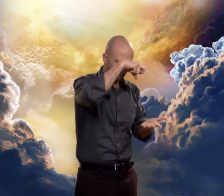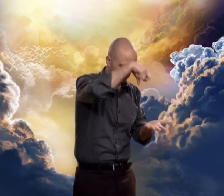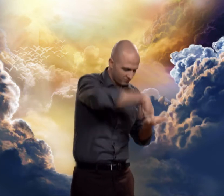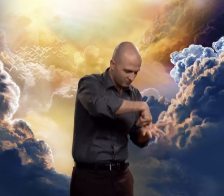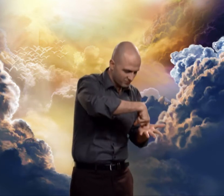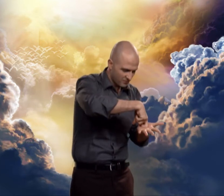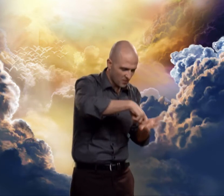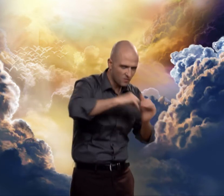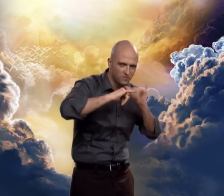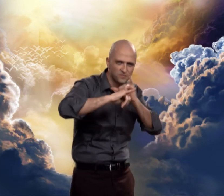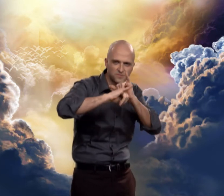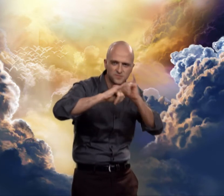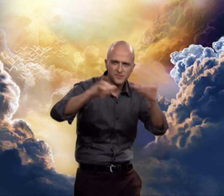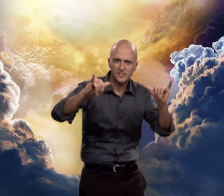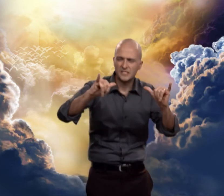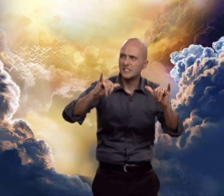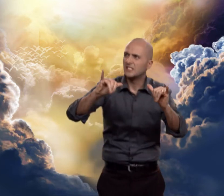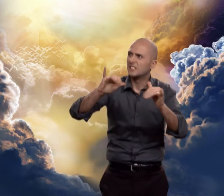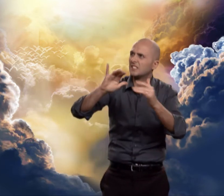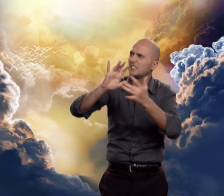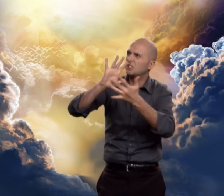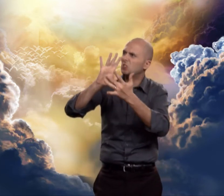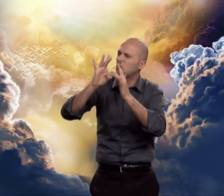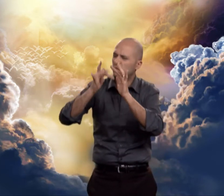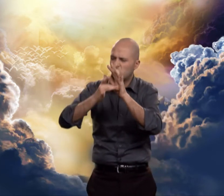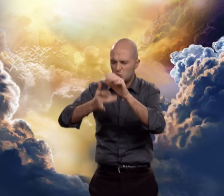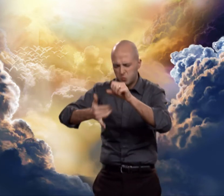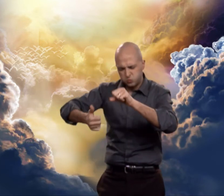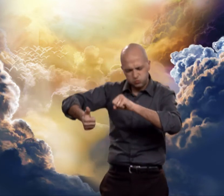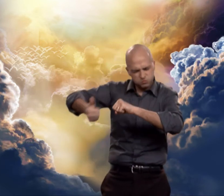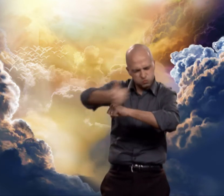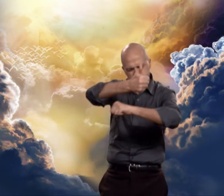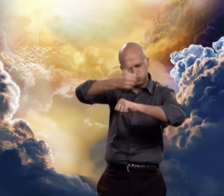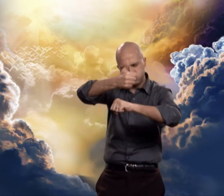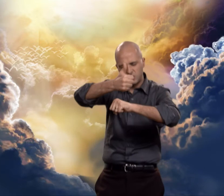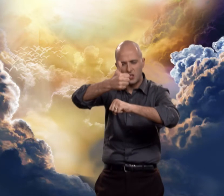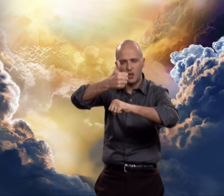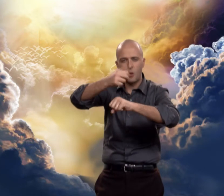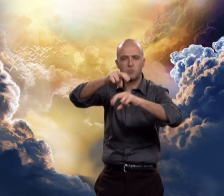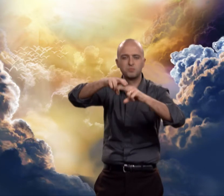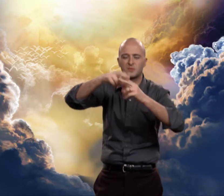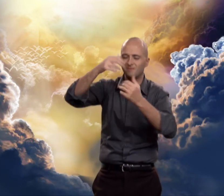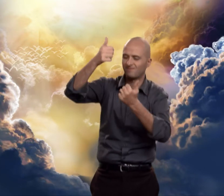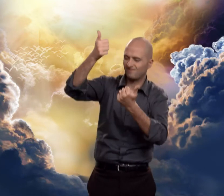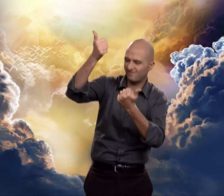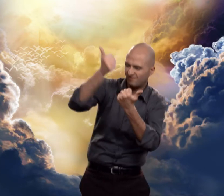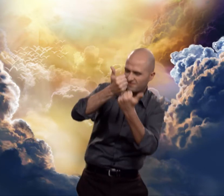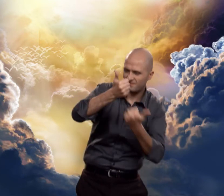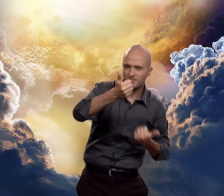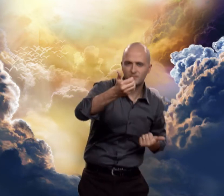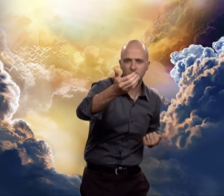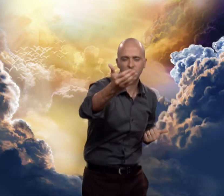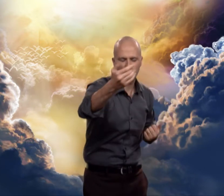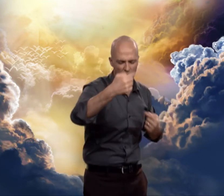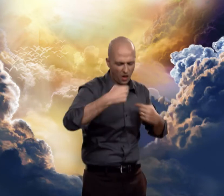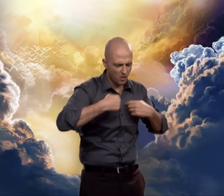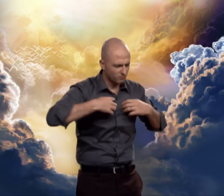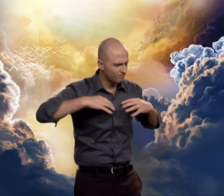Não os afligirá o sol, nem qualquer calor abrasador, pois o Cordeiro que está no centro do trono será o seu